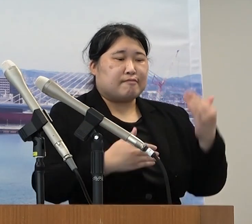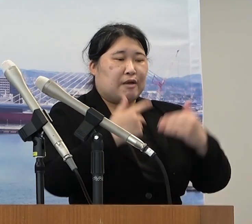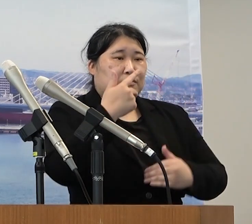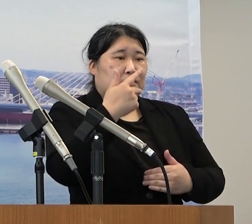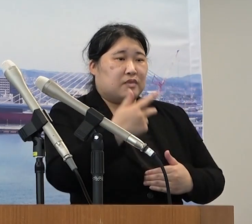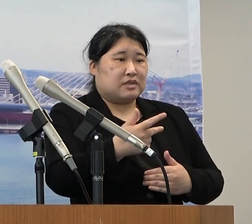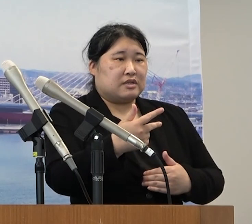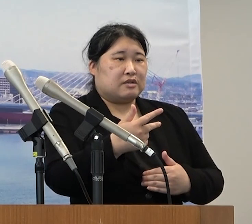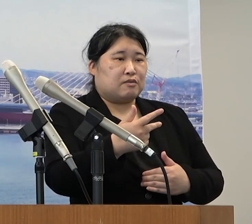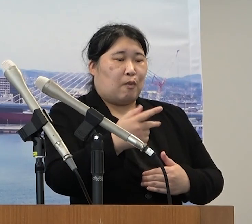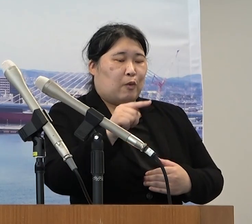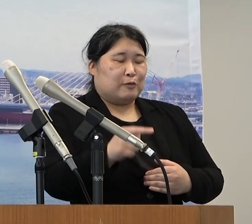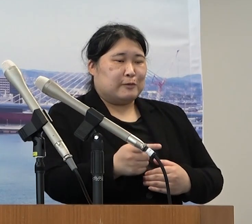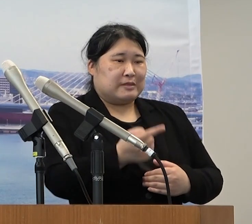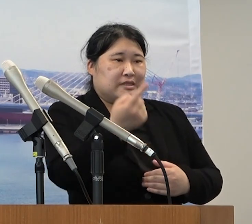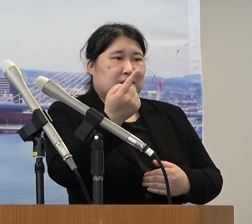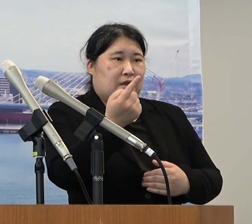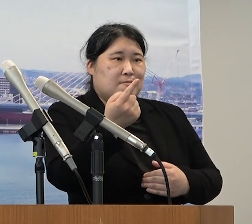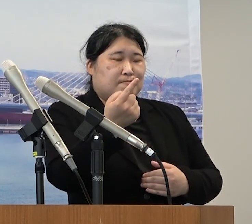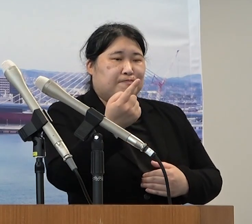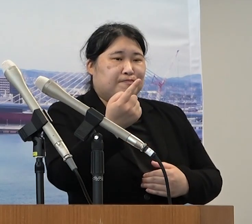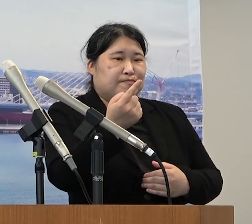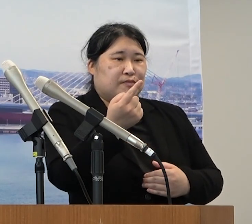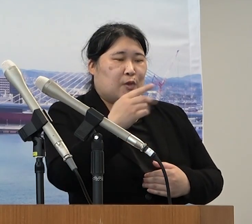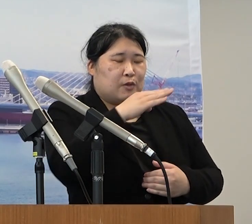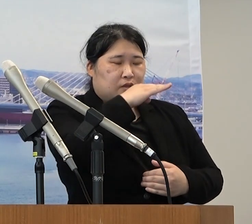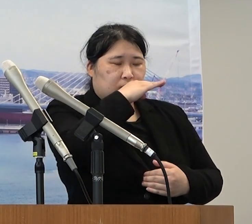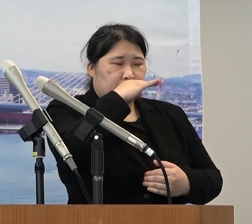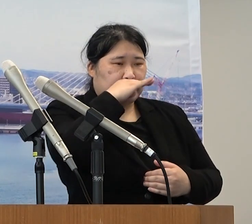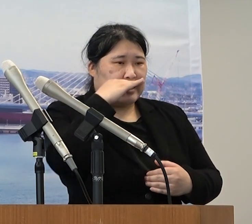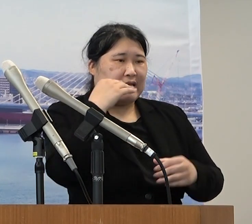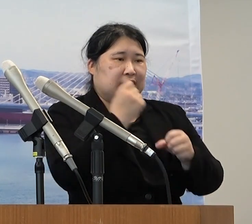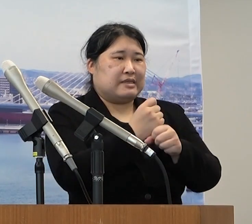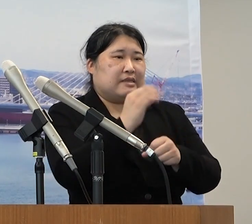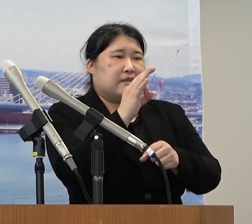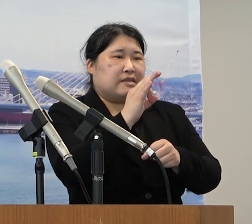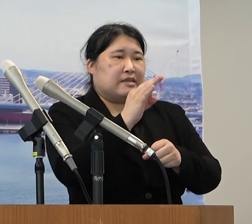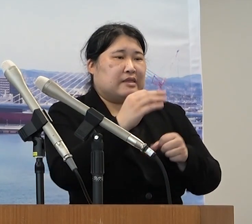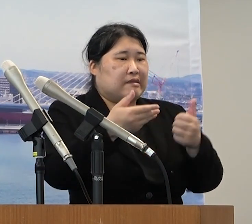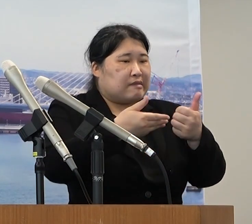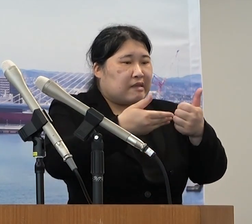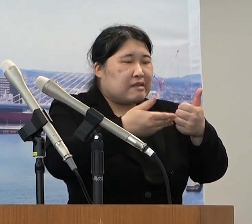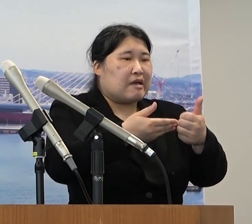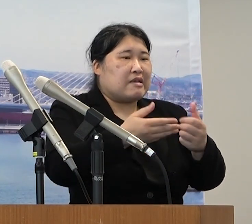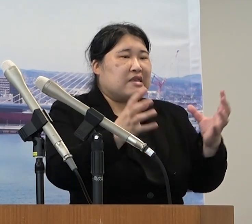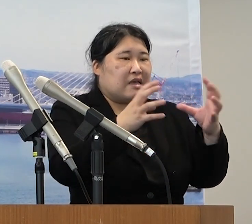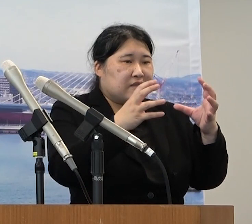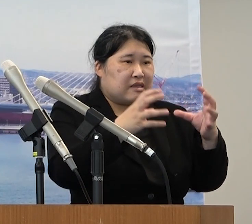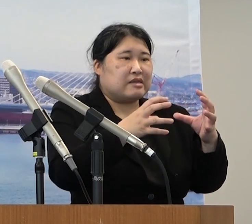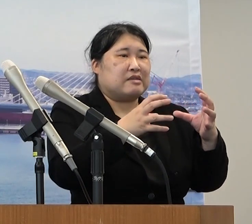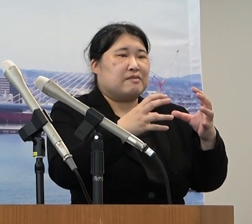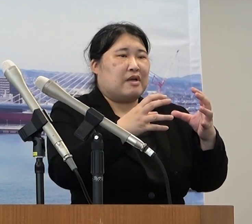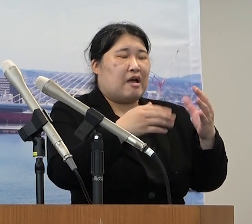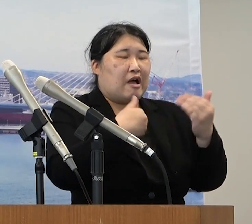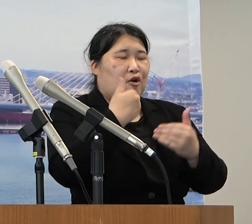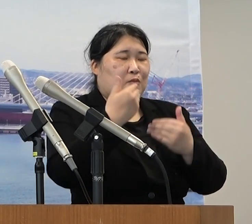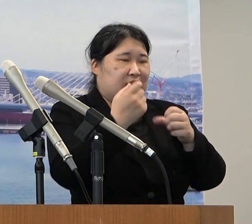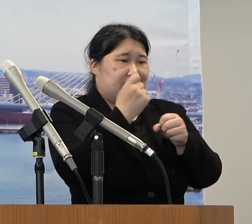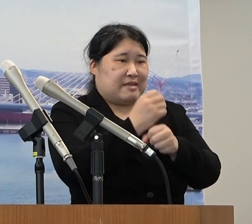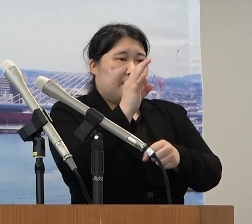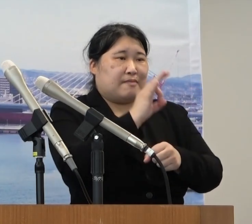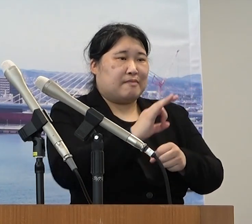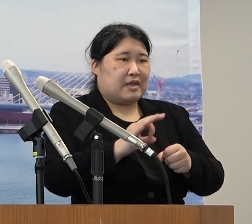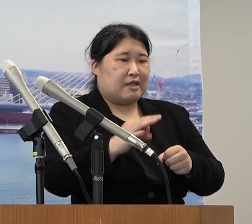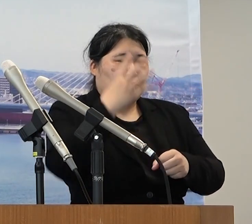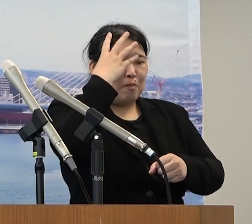森市の雄大な自然と優れた生産者の手で大切に育まれた青森産品の魅力